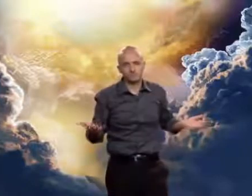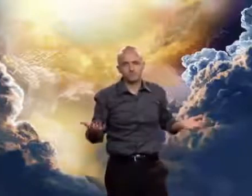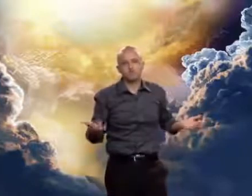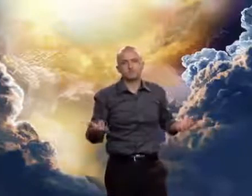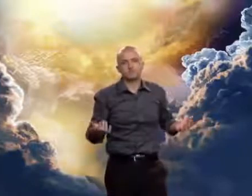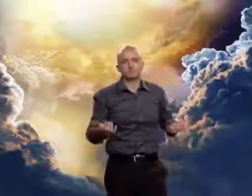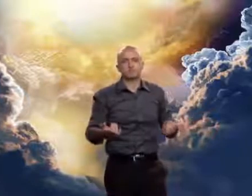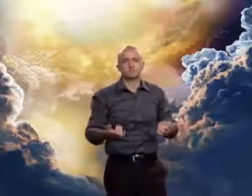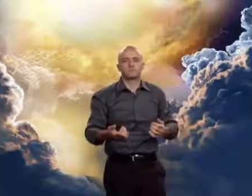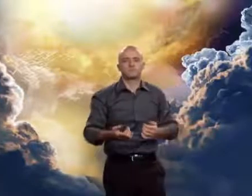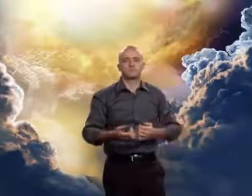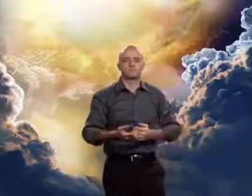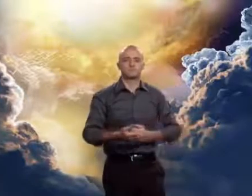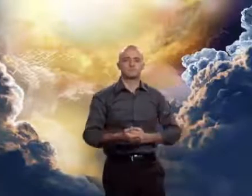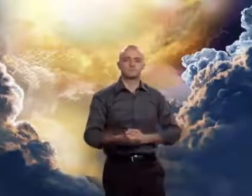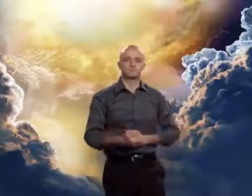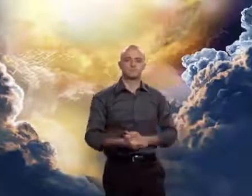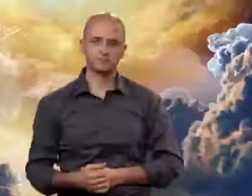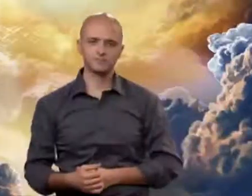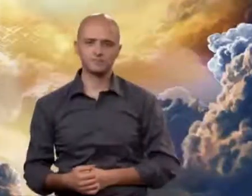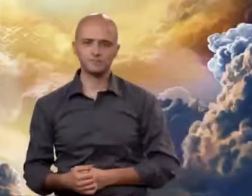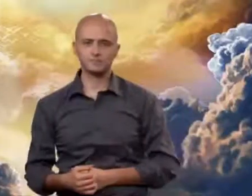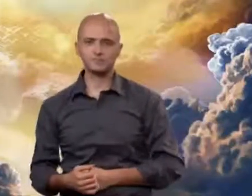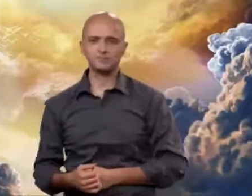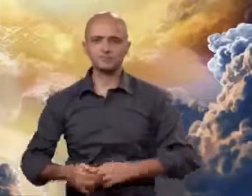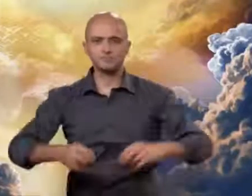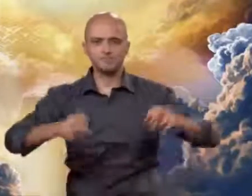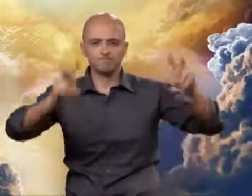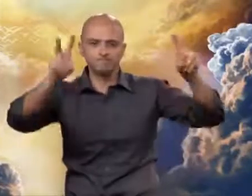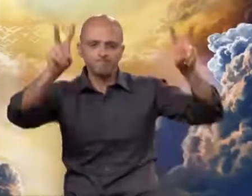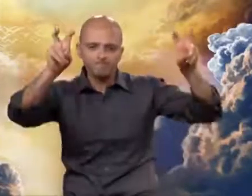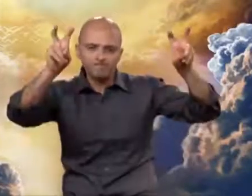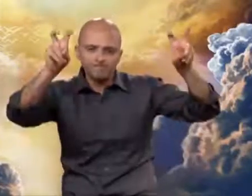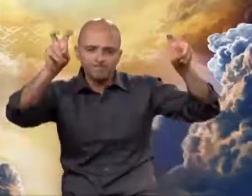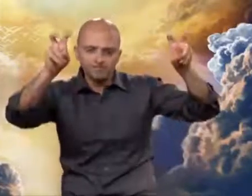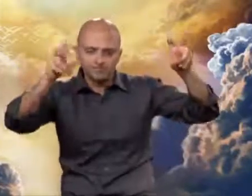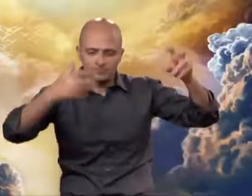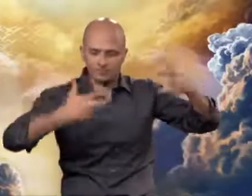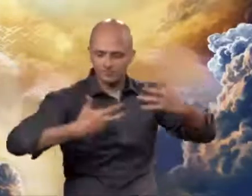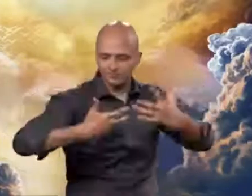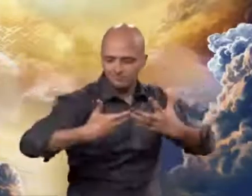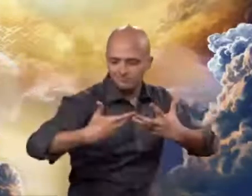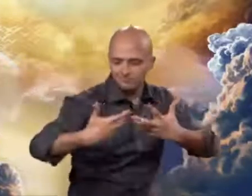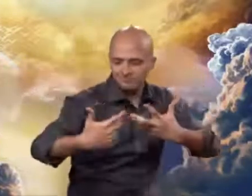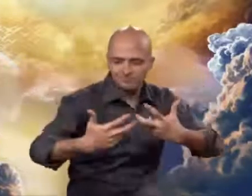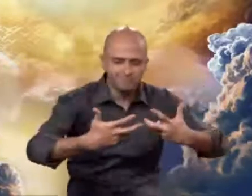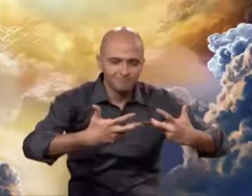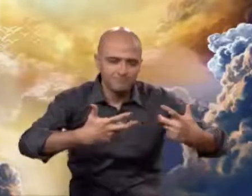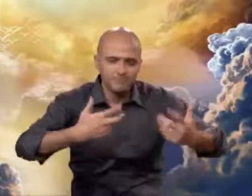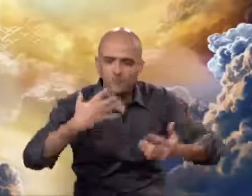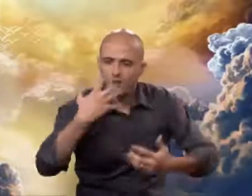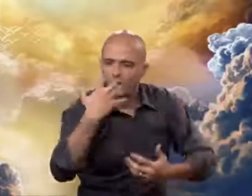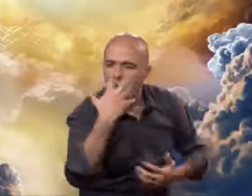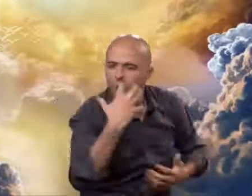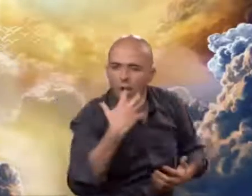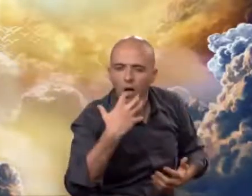Seus ensinos, porém, não podem ser negados ou encobertos. Em sua forma atual, constituem um erro mais perigoso,